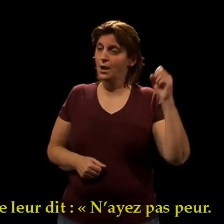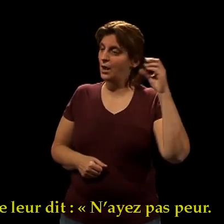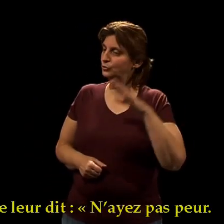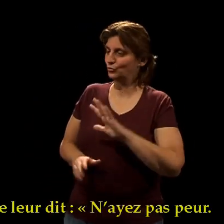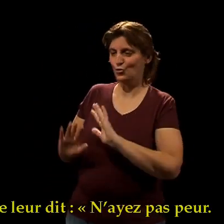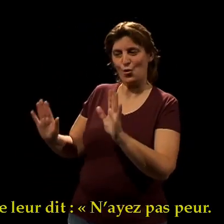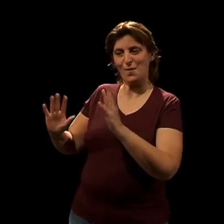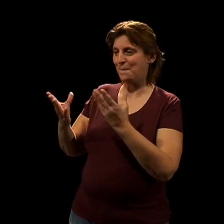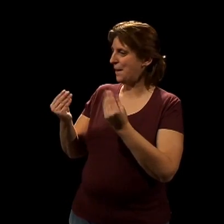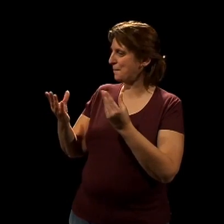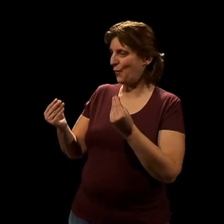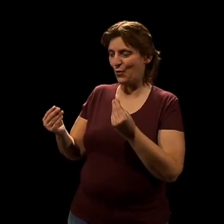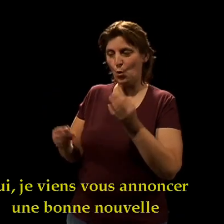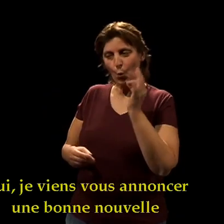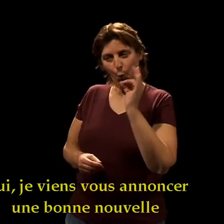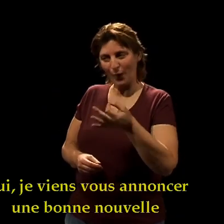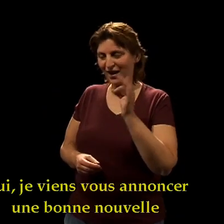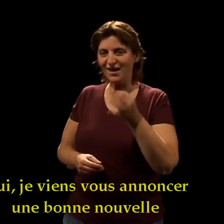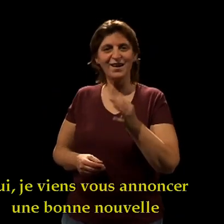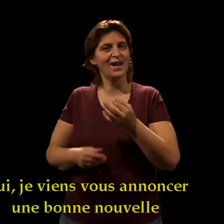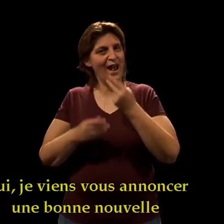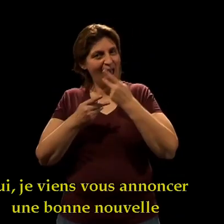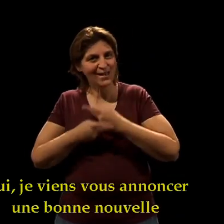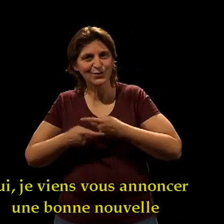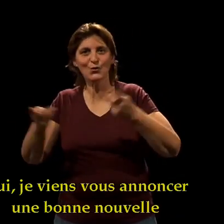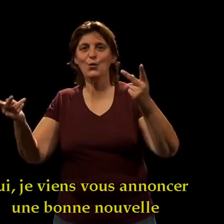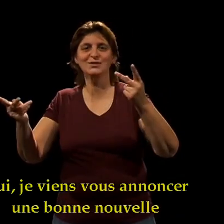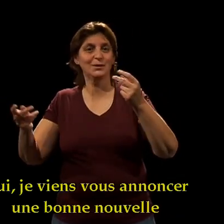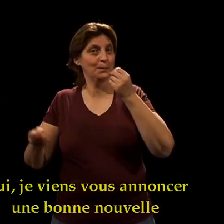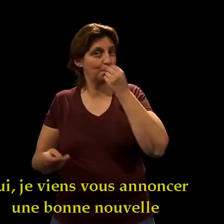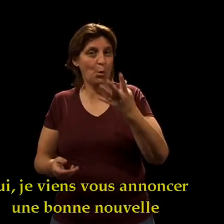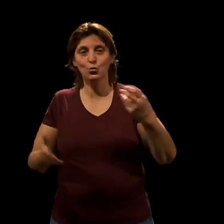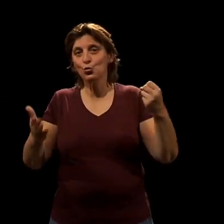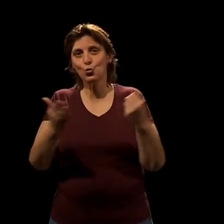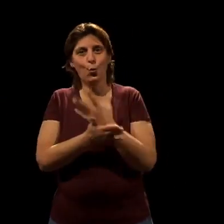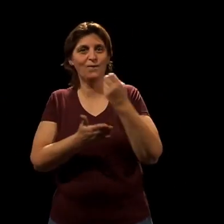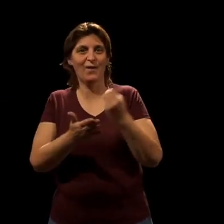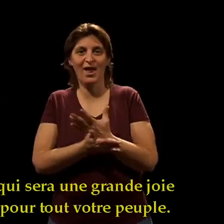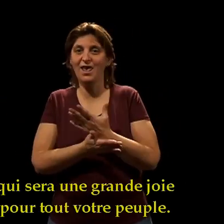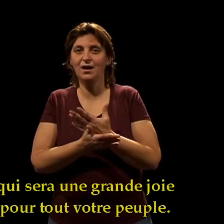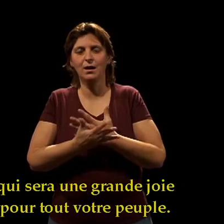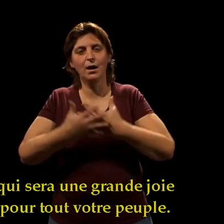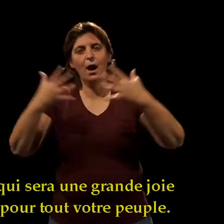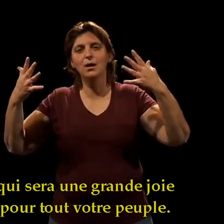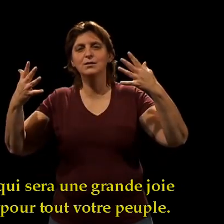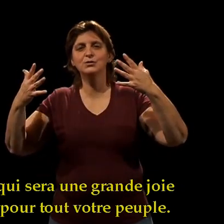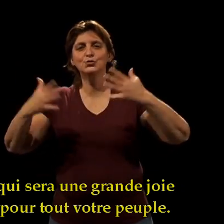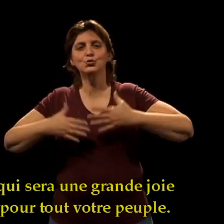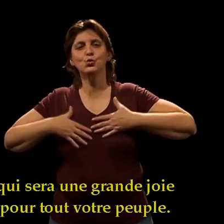peur. L'ange leur dit « N'ayez pas peur. Oui, je viens vous annoncer une bonne nouvelle qui